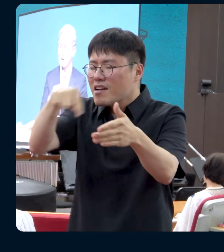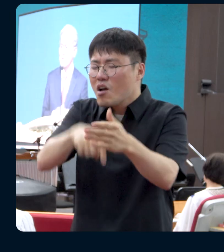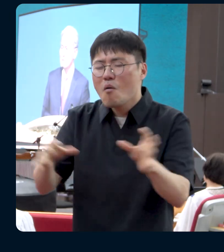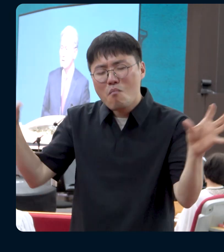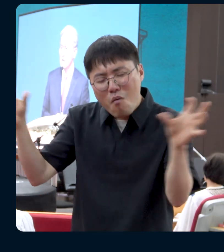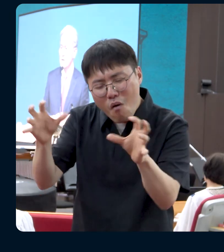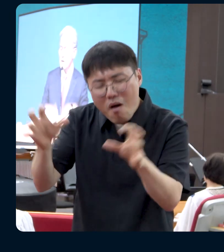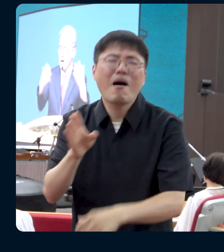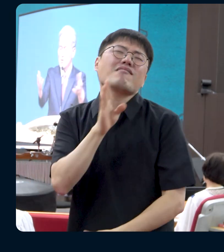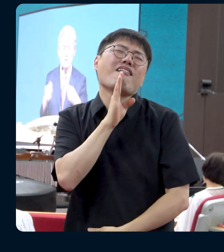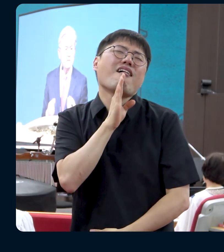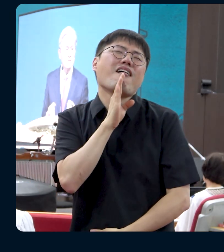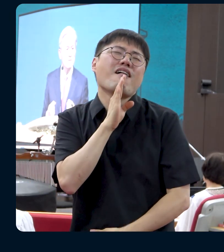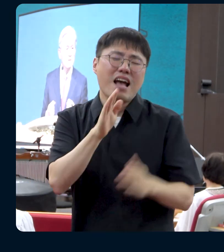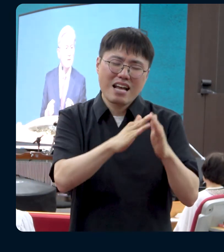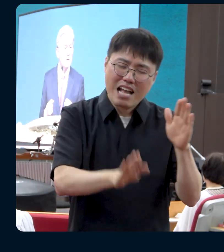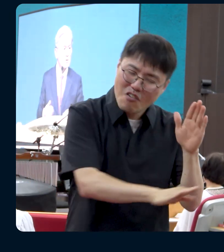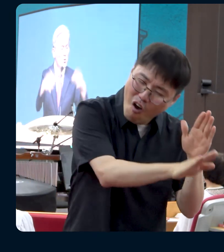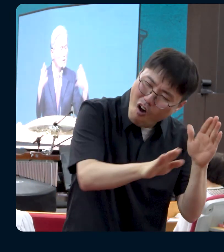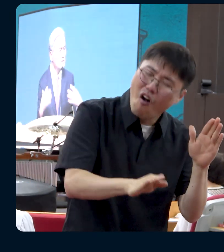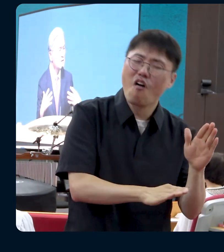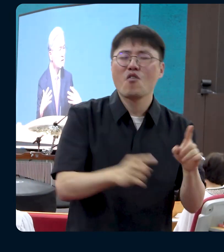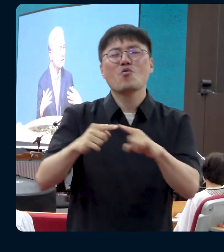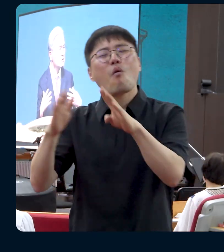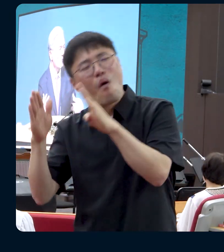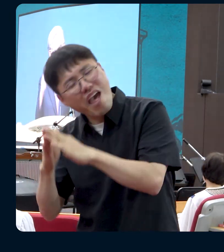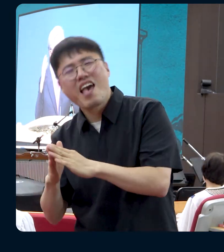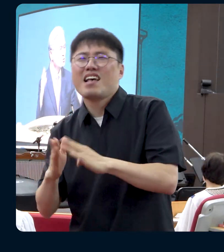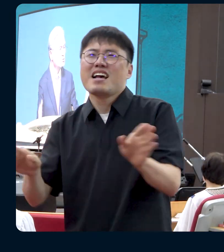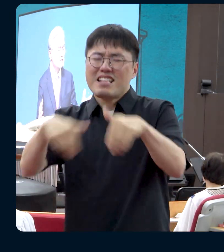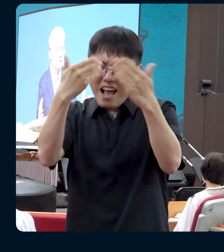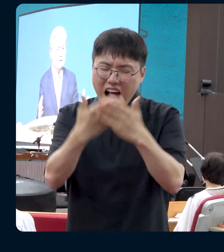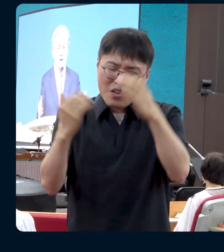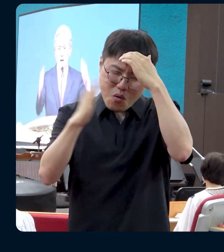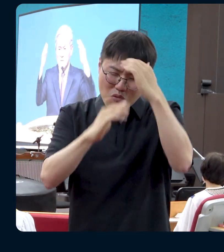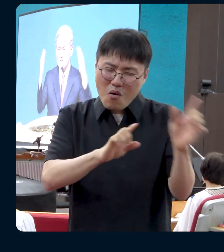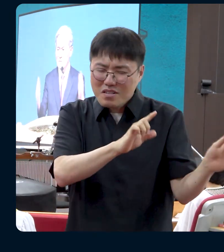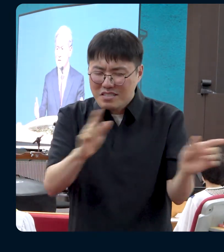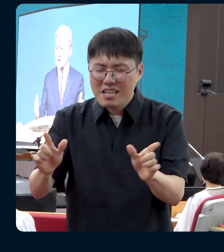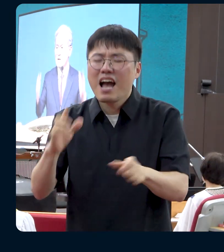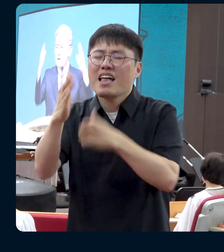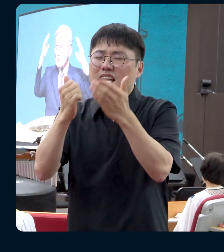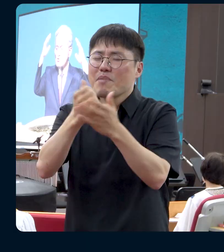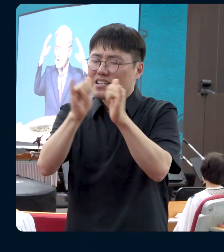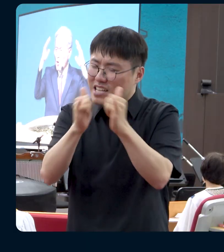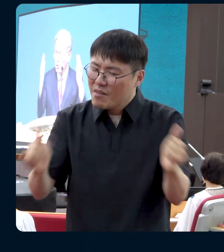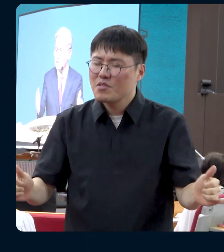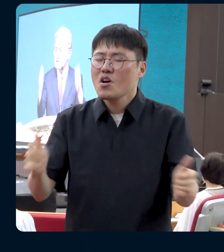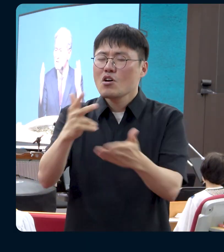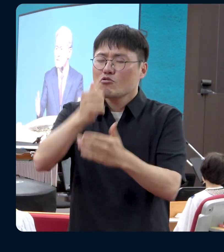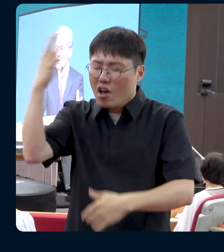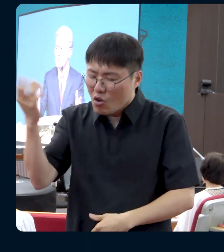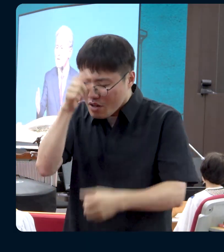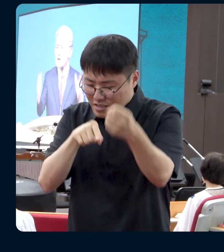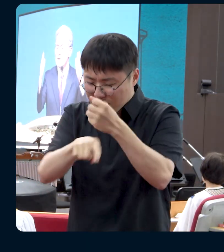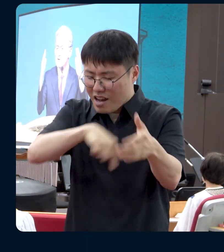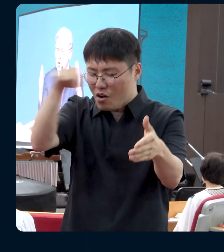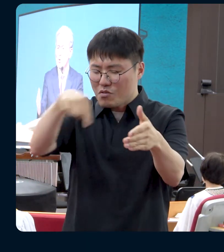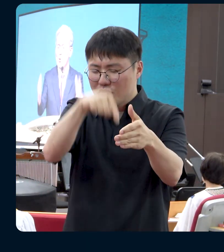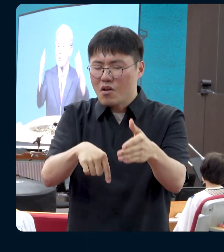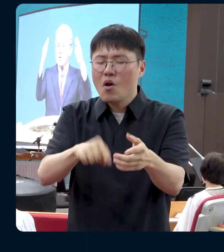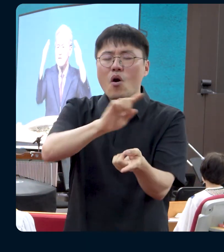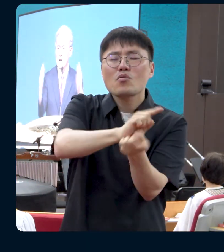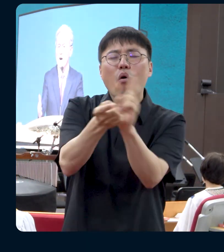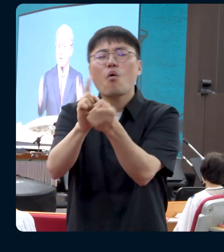모인 것인데, 가정이든 교회든 정말 성도들이, 하나님의 사람들이 그 주의 거룩한 뜻